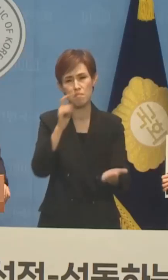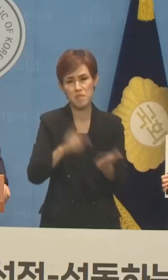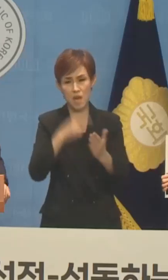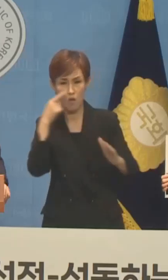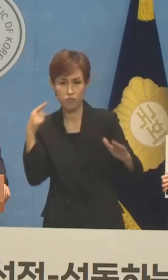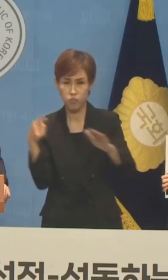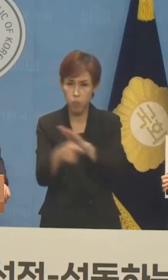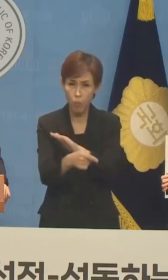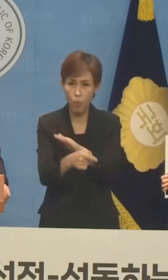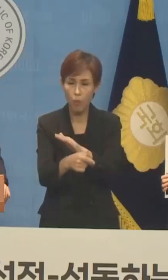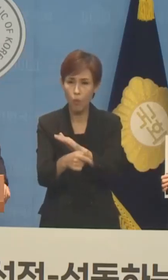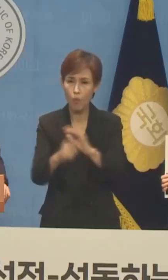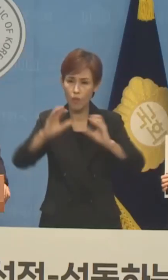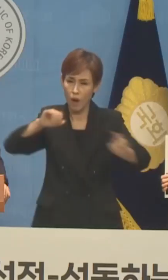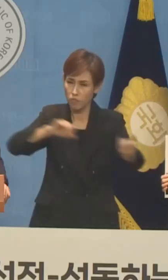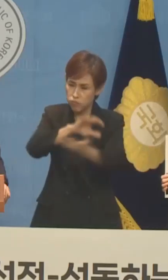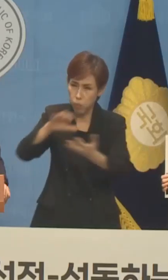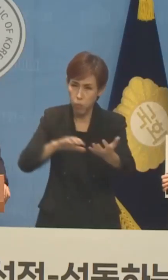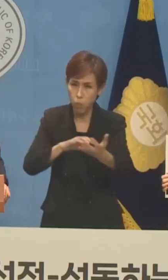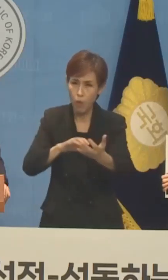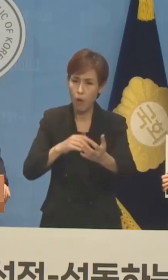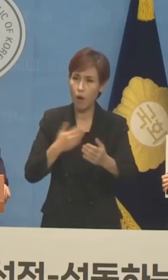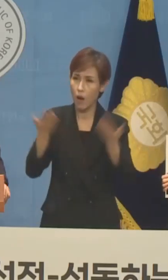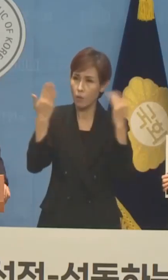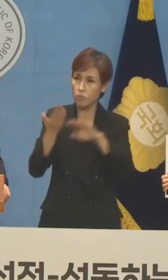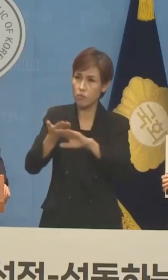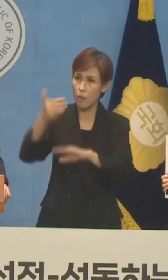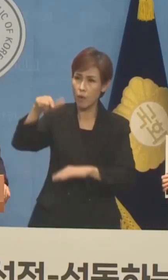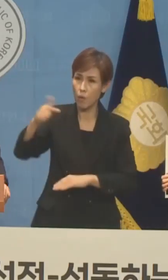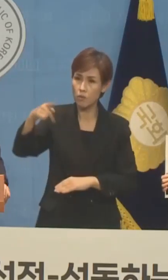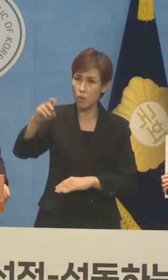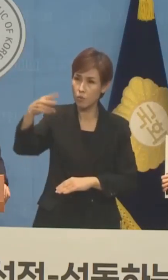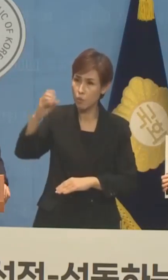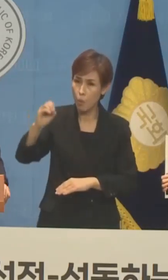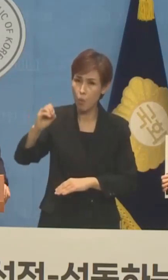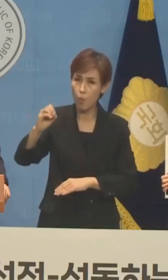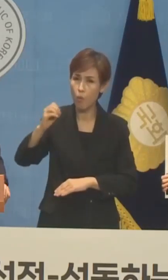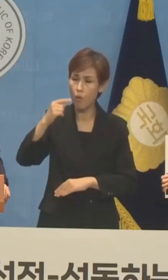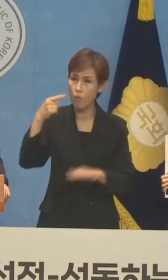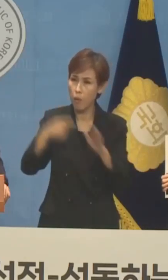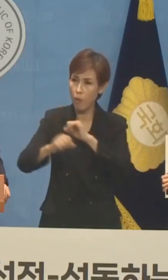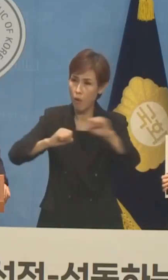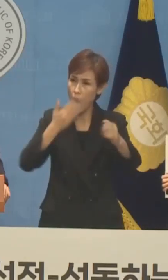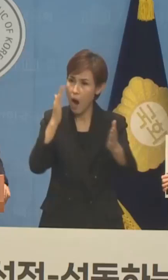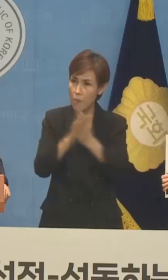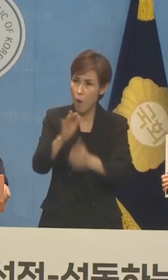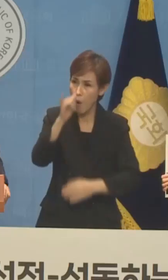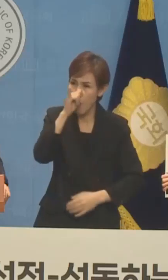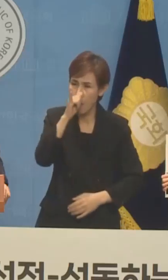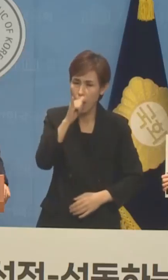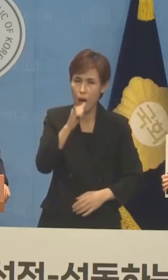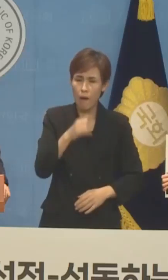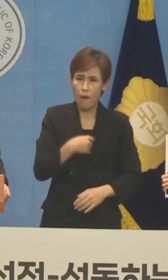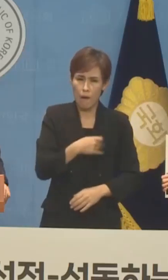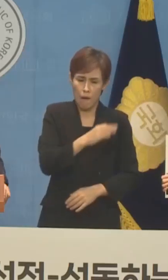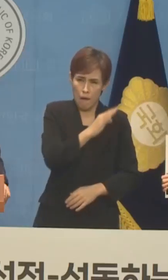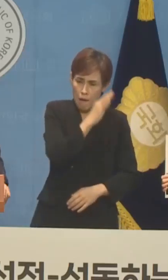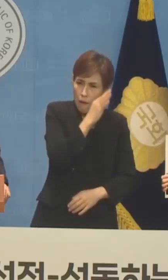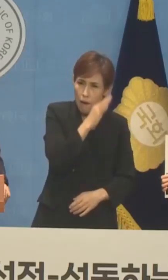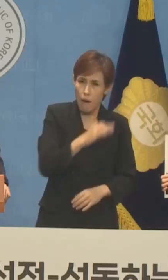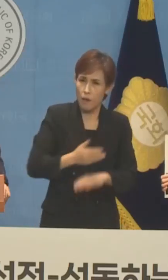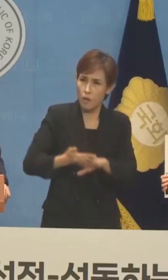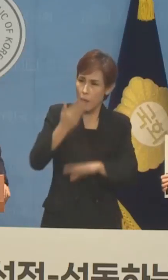비상계엄을 그리고 내란을 자기 학교 선배인 권성동이 할 줄은 몰랐다. 창피해서 같은 학교와